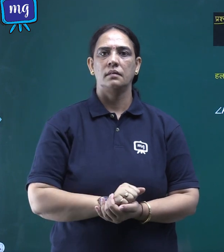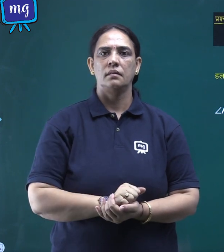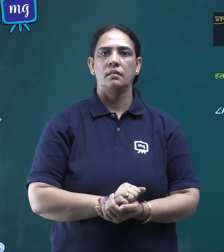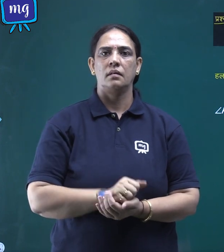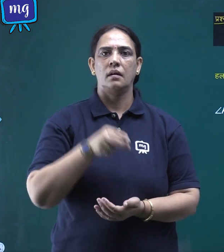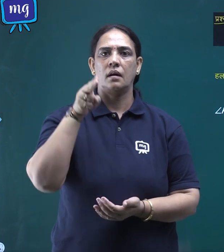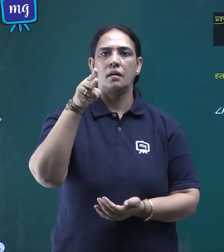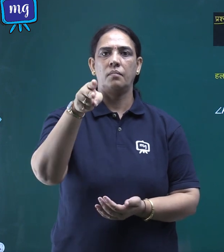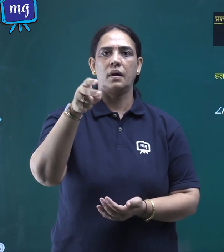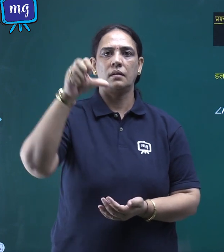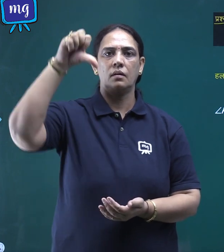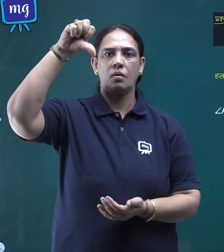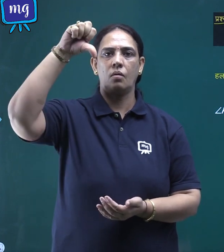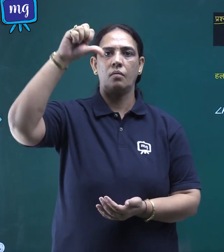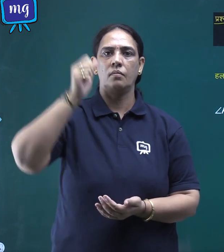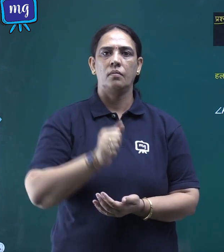9:9,